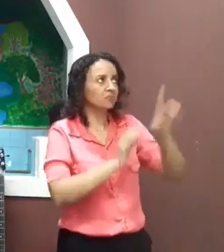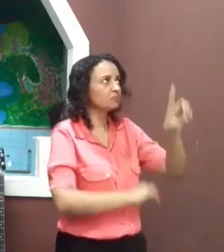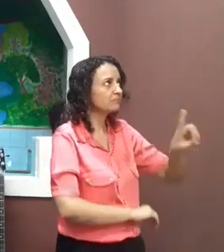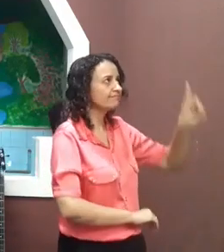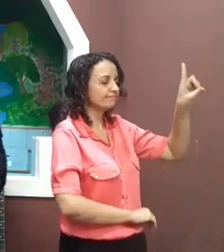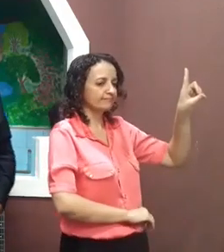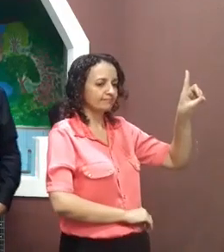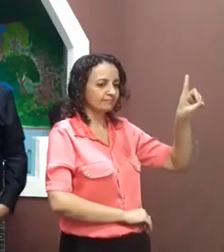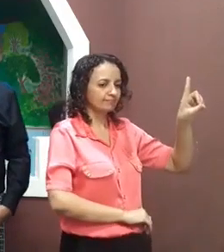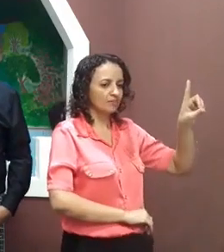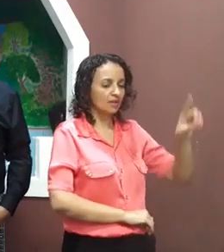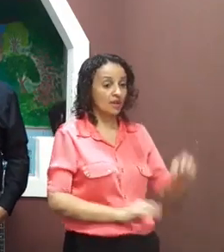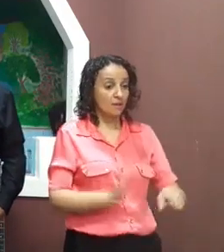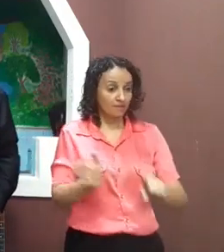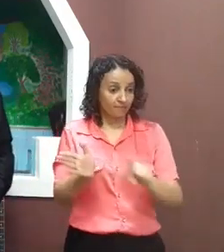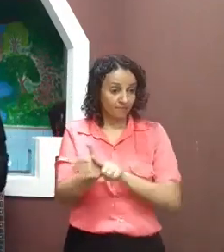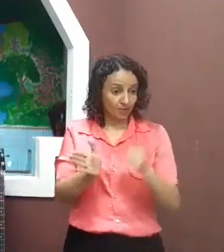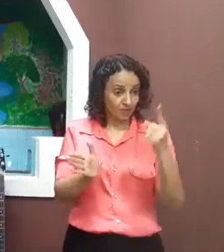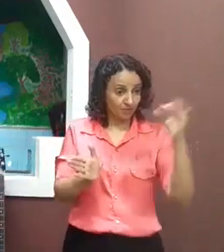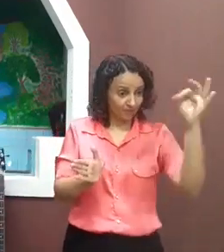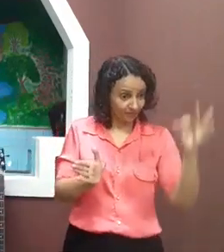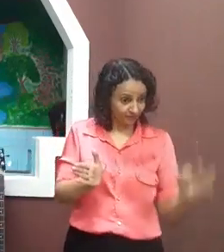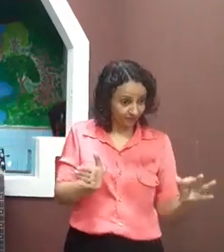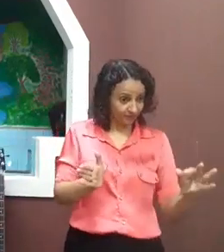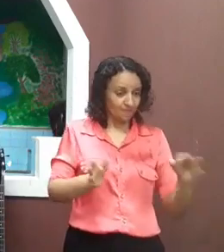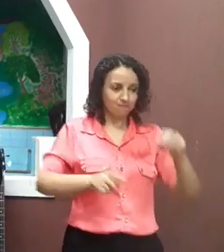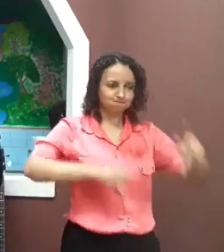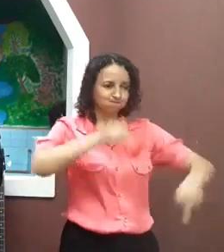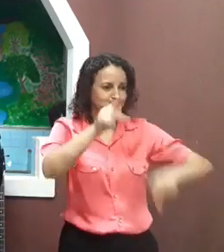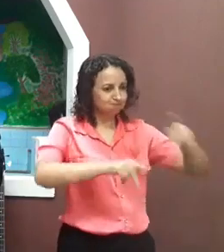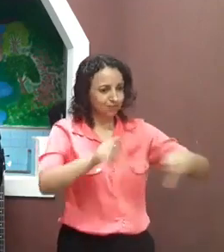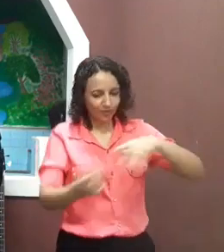menos de 1% da população mundial,